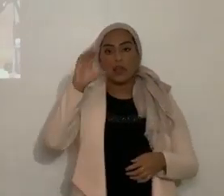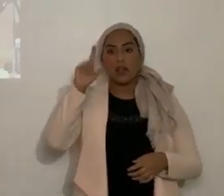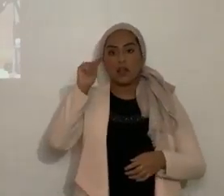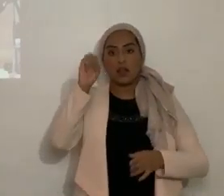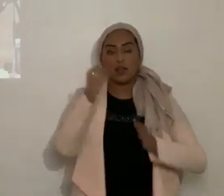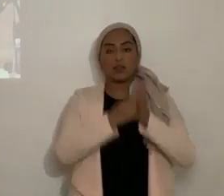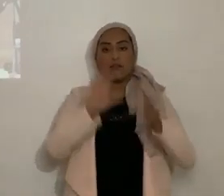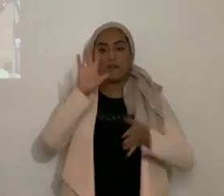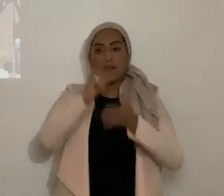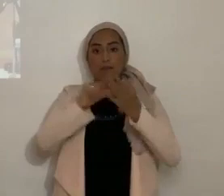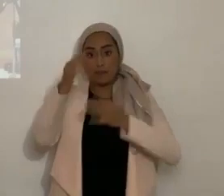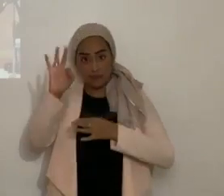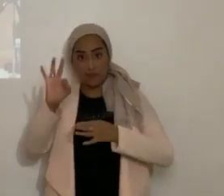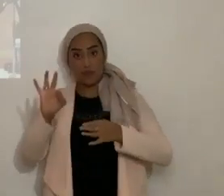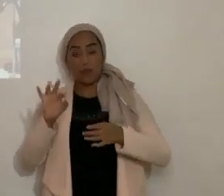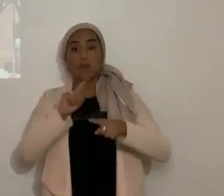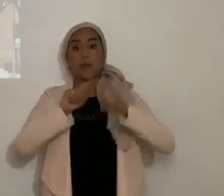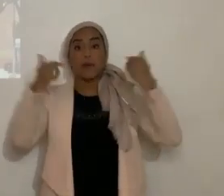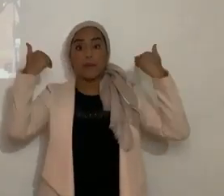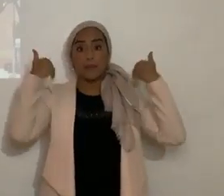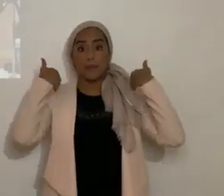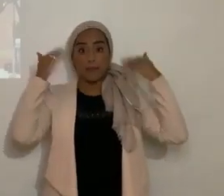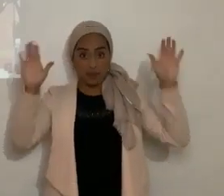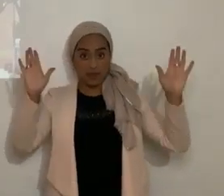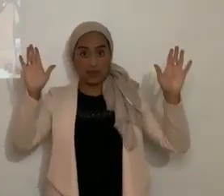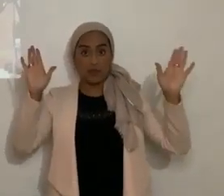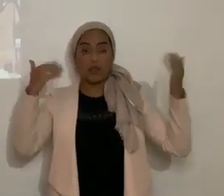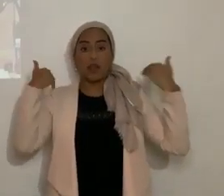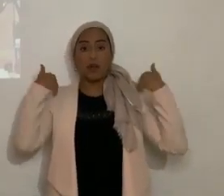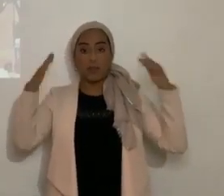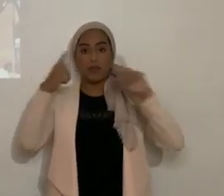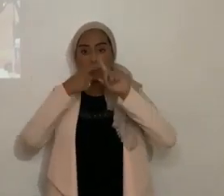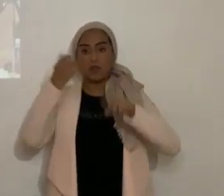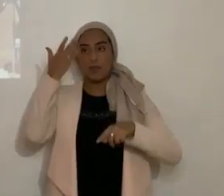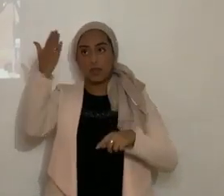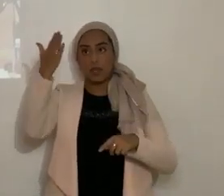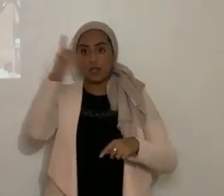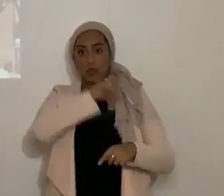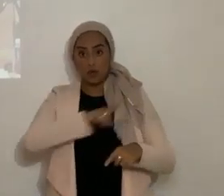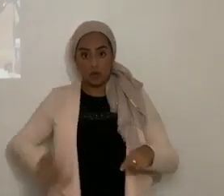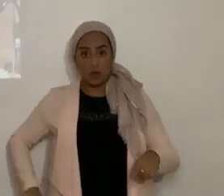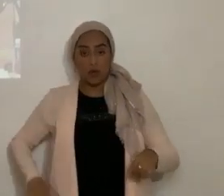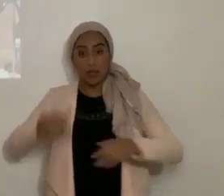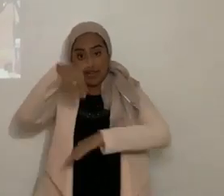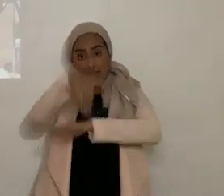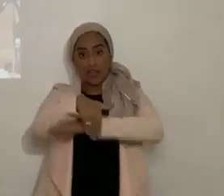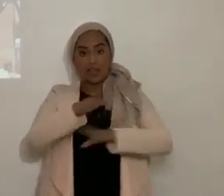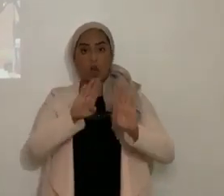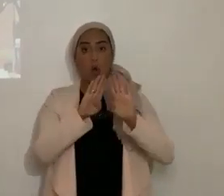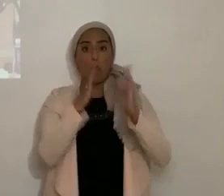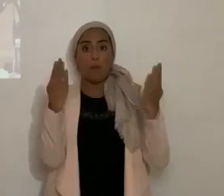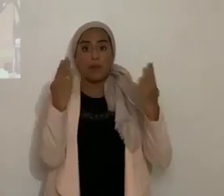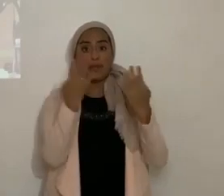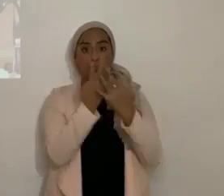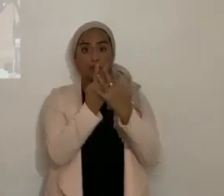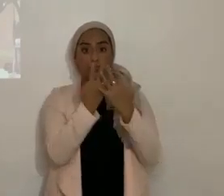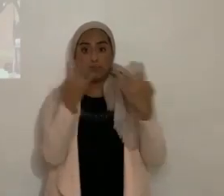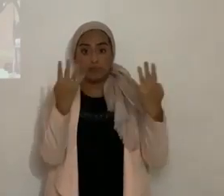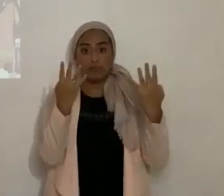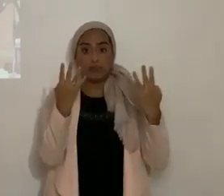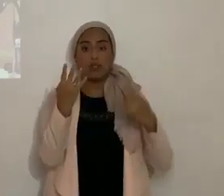Hechos 5:19. Mas un malaj, un ángel del Adón, abriendo de noche las puertas de la cárcel